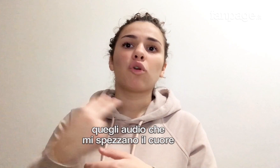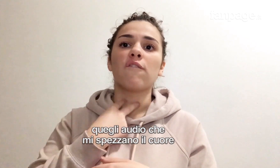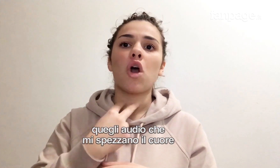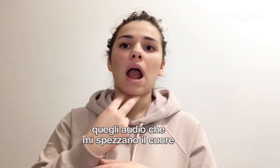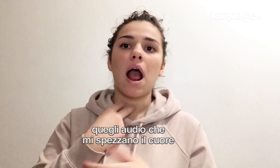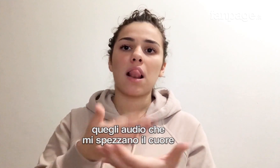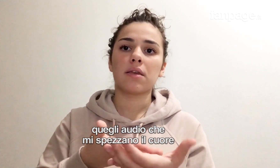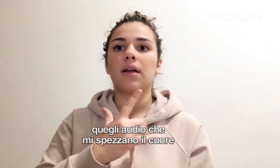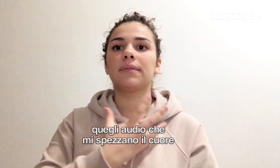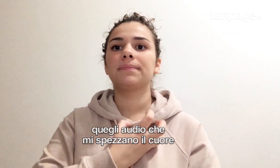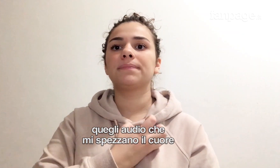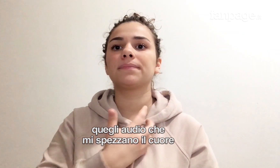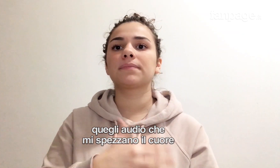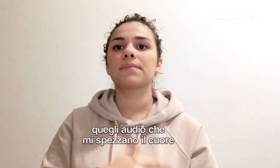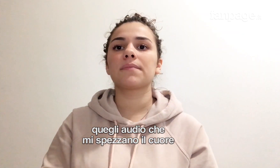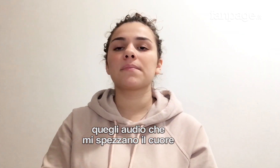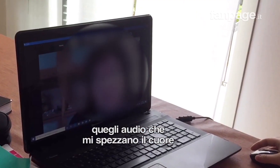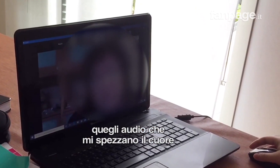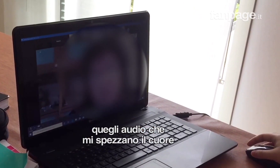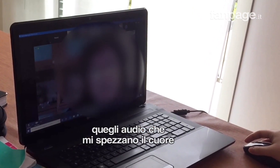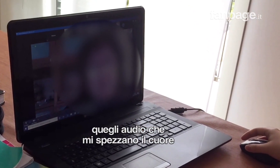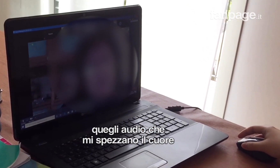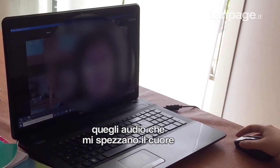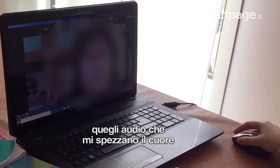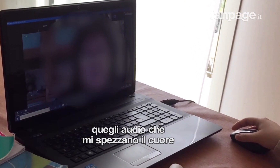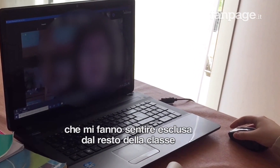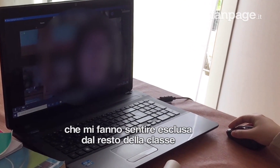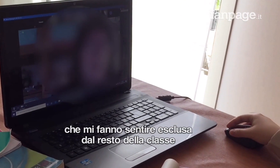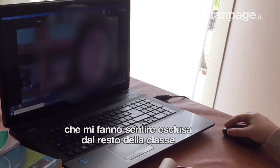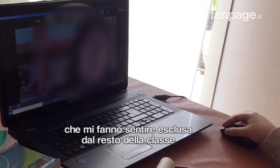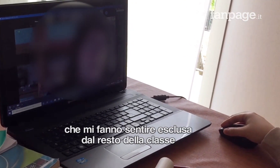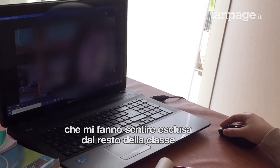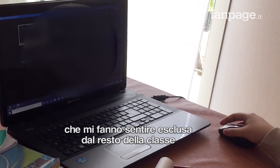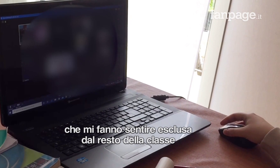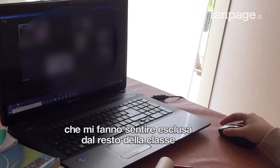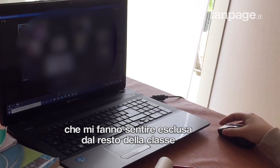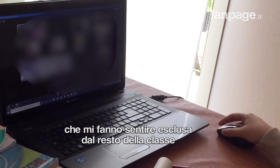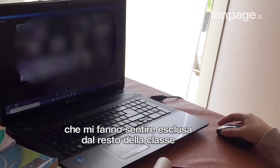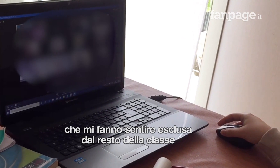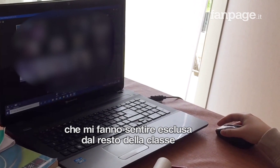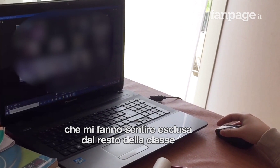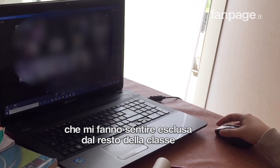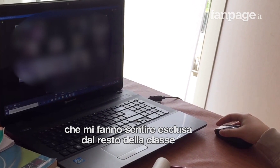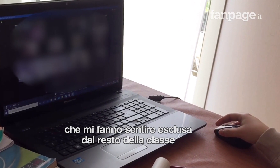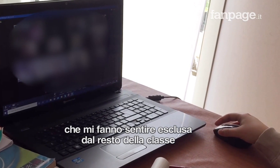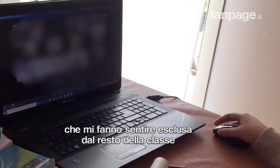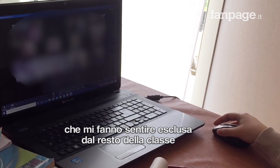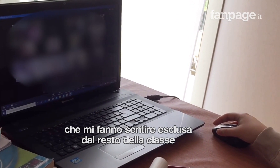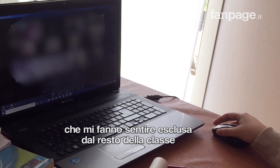audio che mi spezzano il cuore, che mi fanno sentire esclusa dal resto della classe.